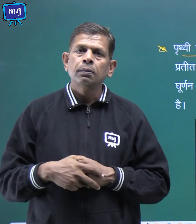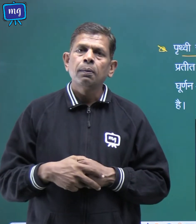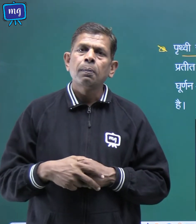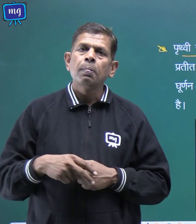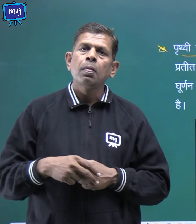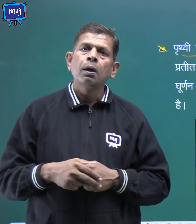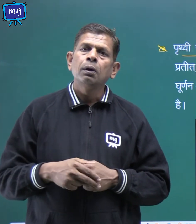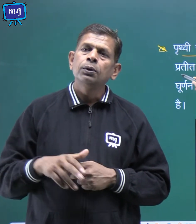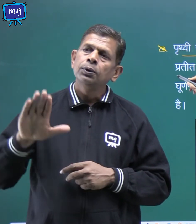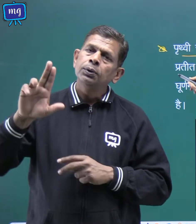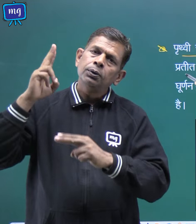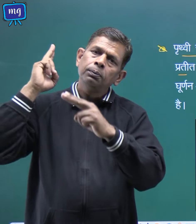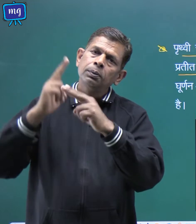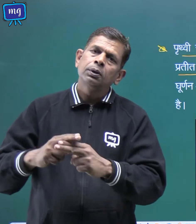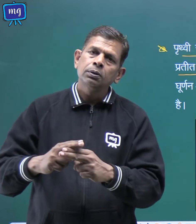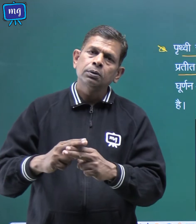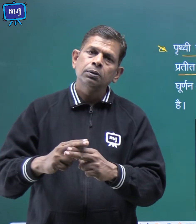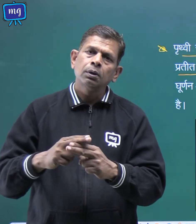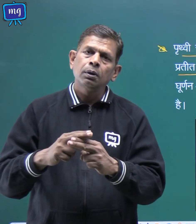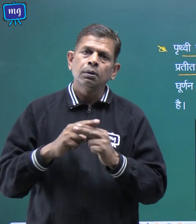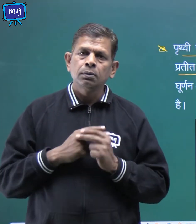स्थिर प्रतीत होता है।